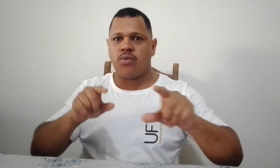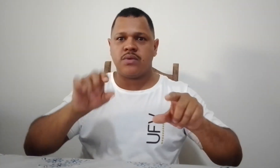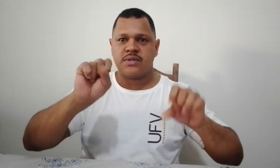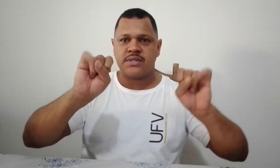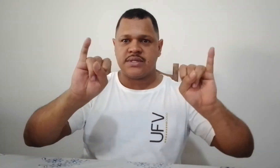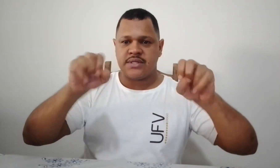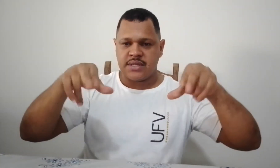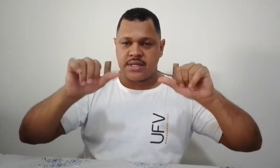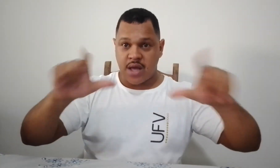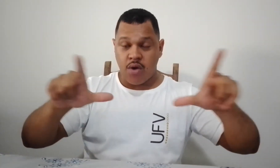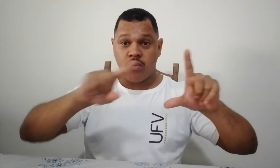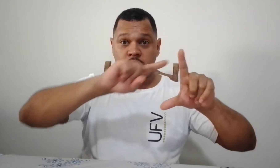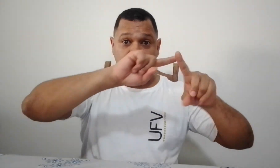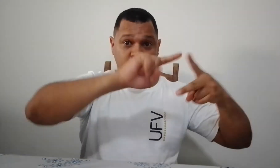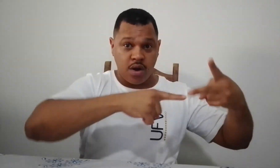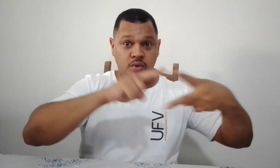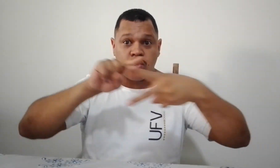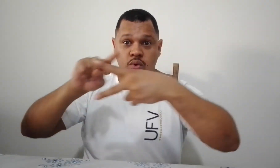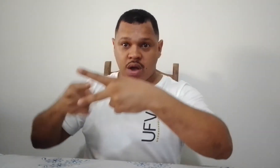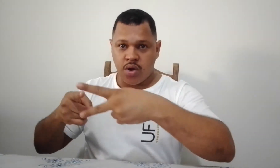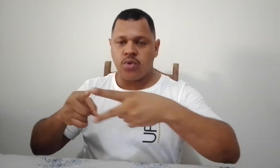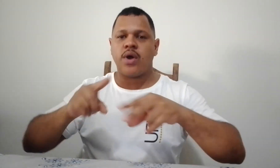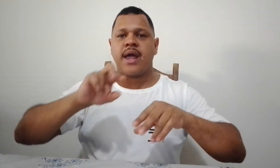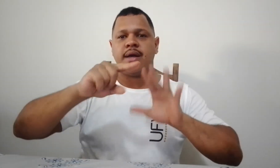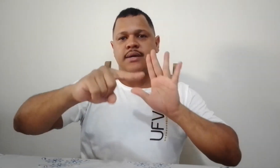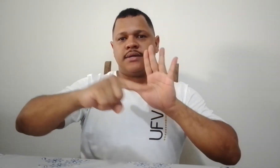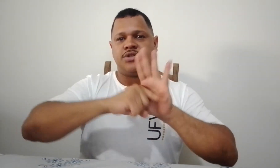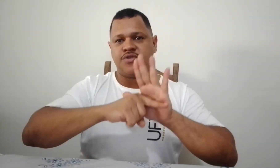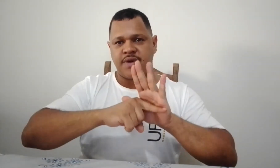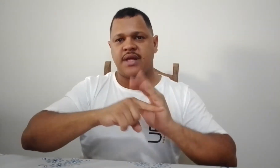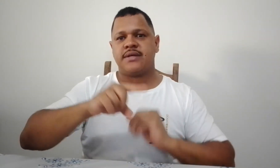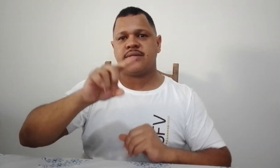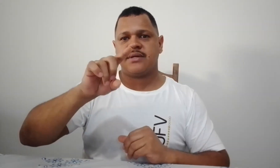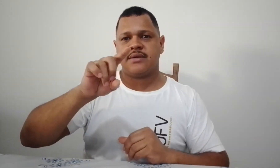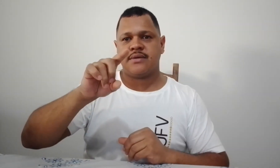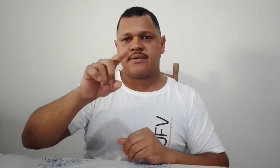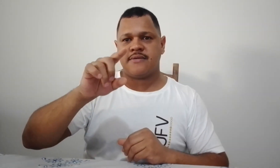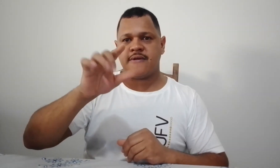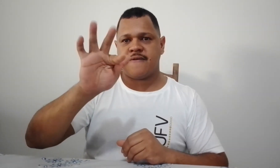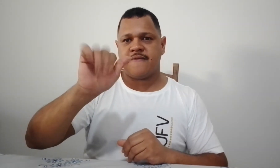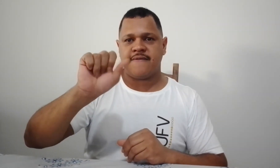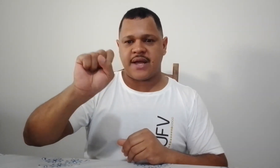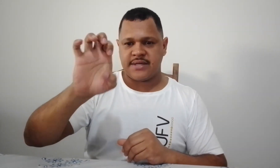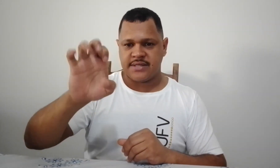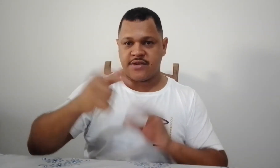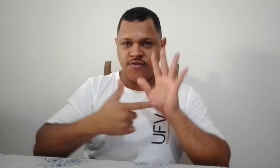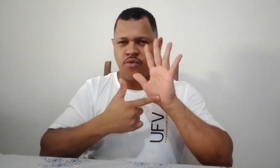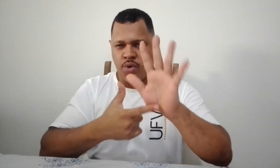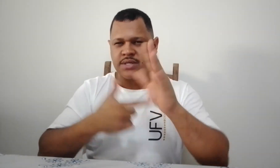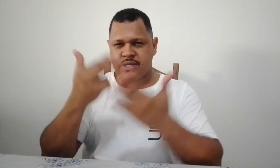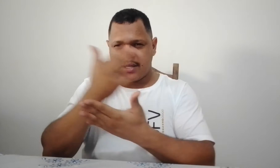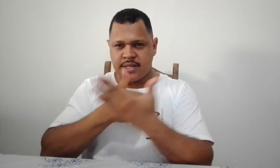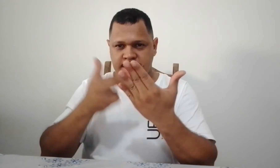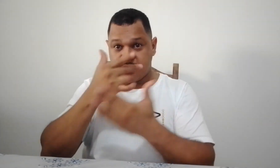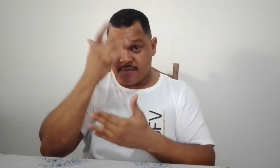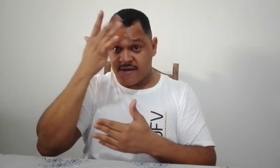é denominada diferença de fase. Com esse desenho fica mais fácil da gente entender. Olha só, eu tenho um sinal